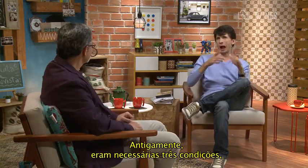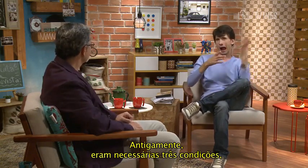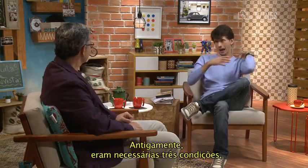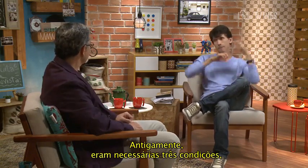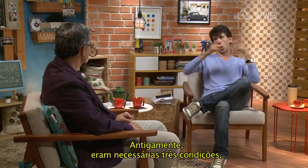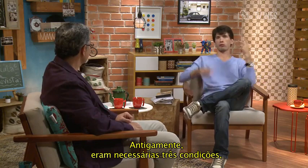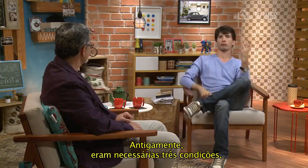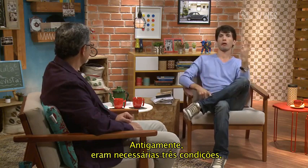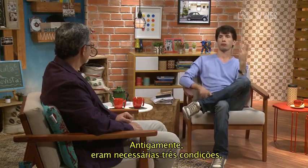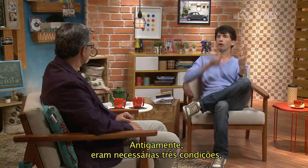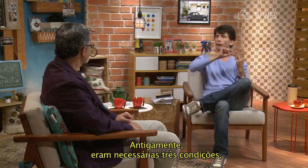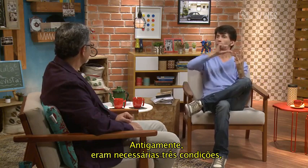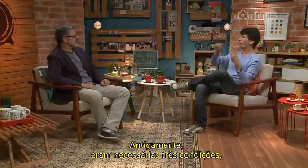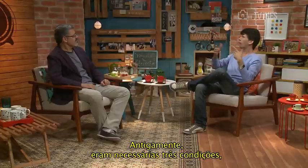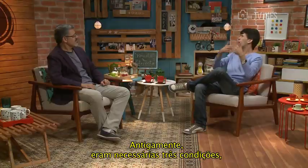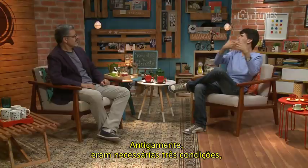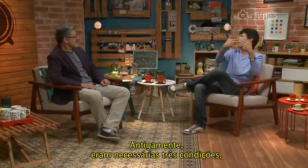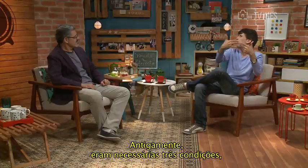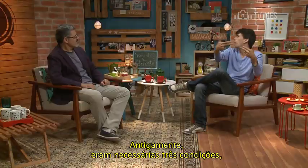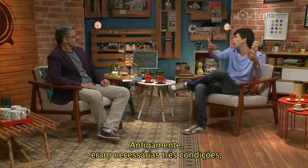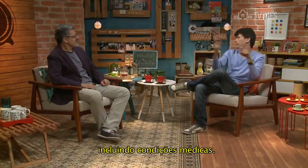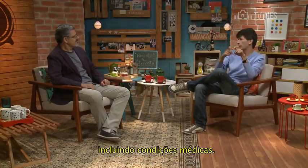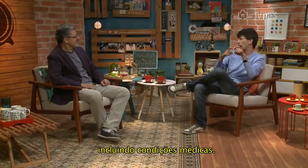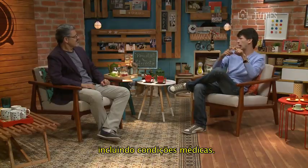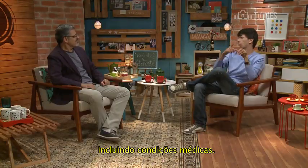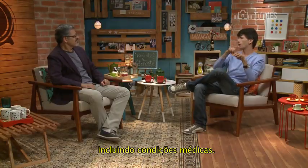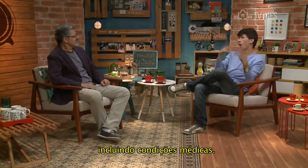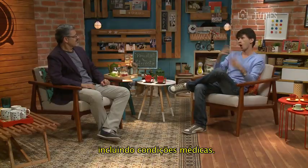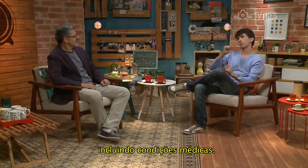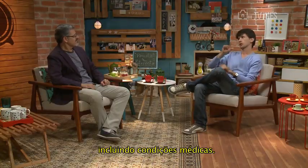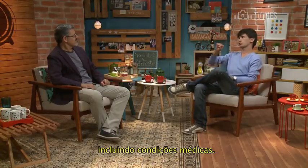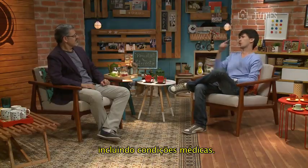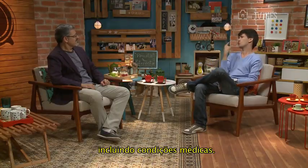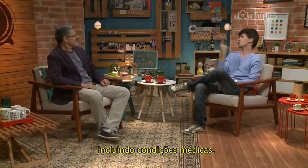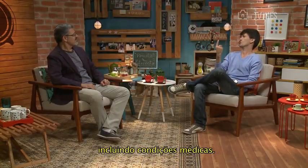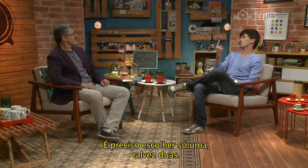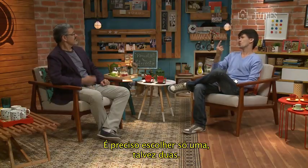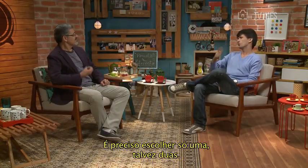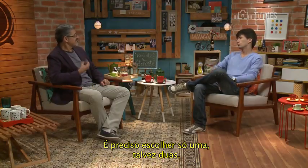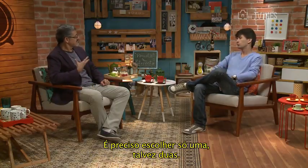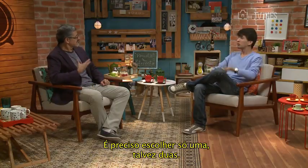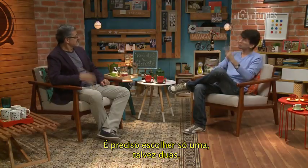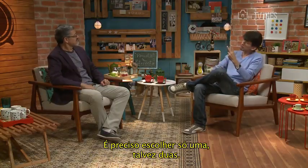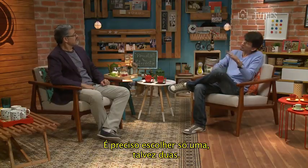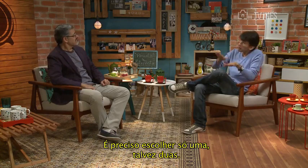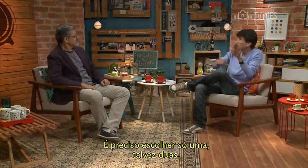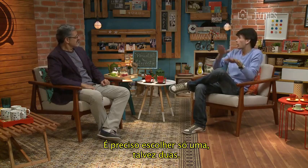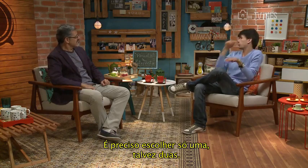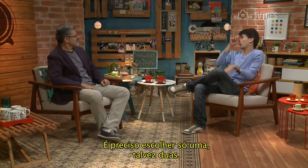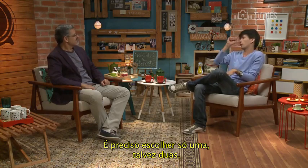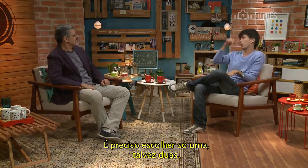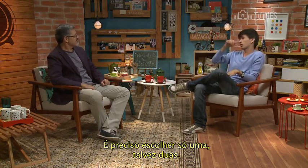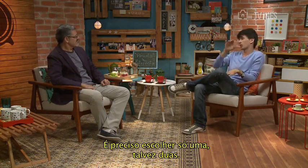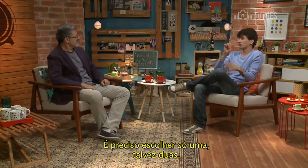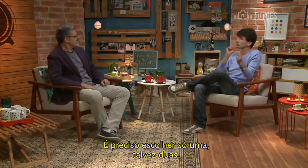antigamente eram necessárias três condições incluindo condições médicas é preciso escolher só uma talvez duas